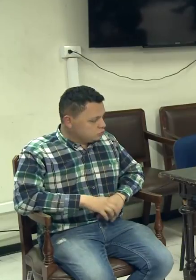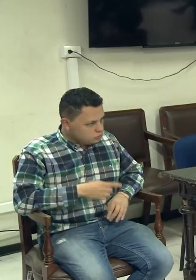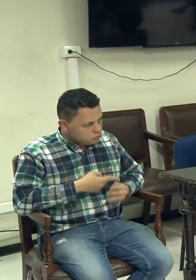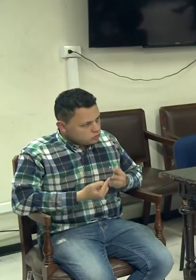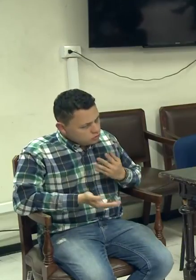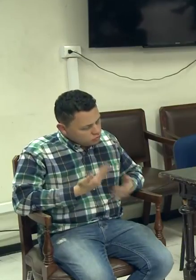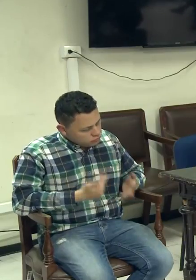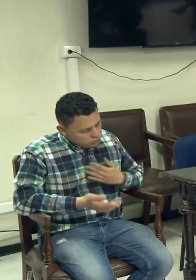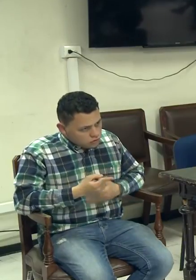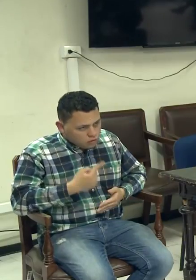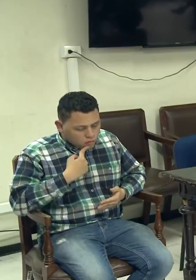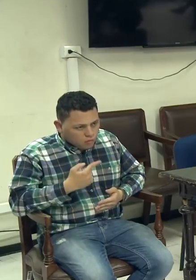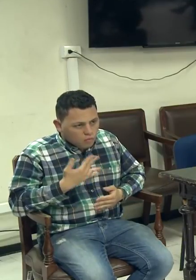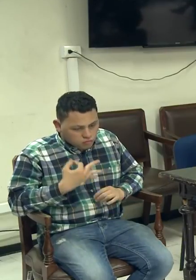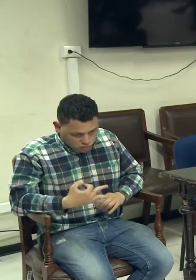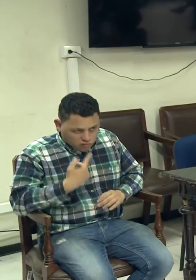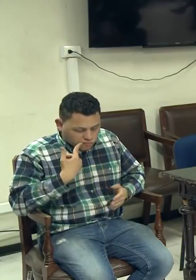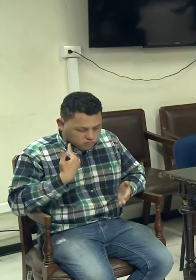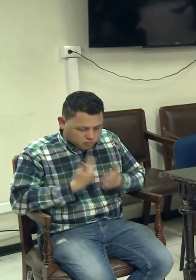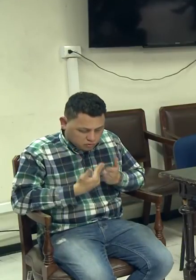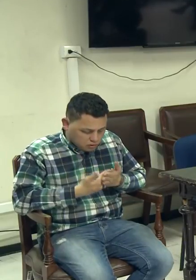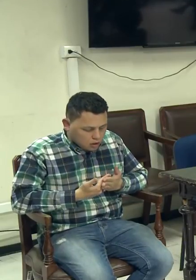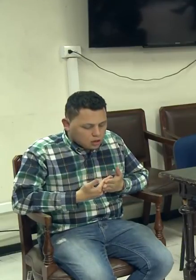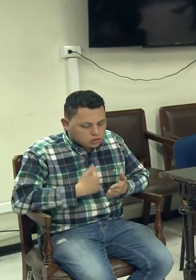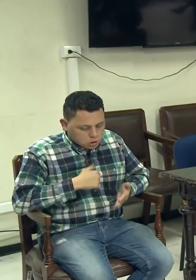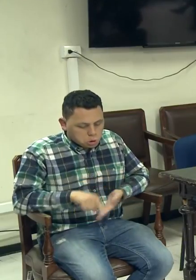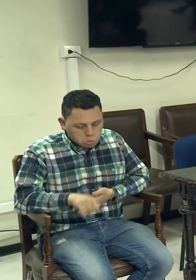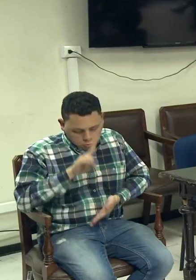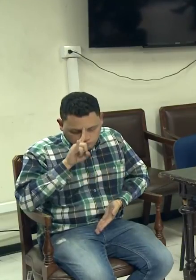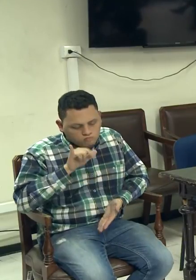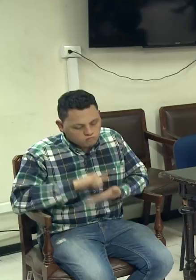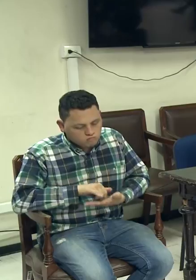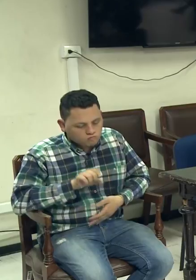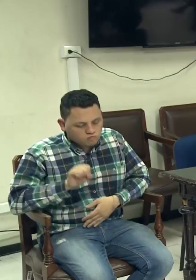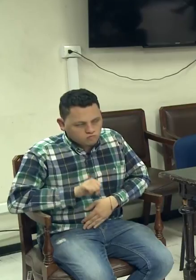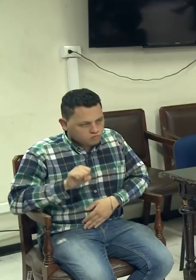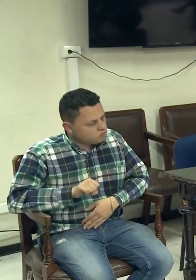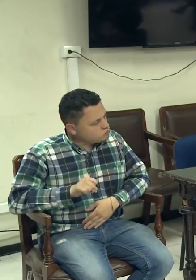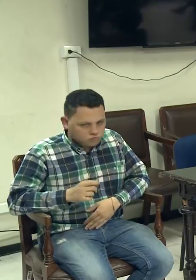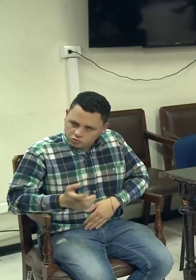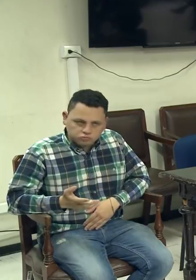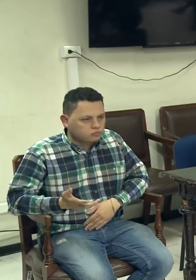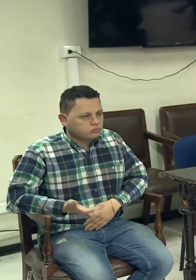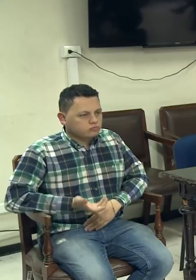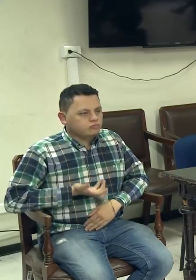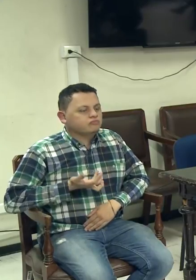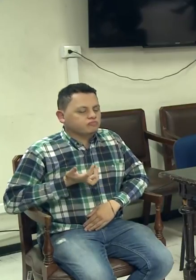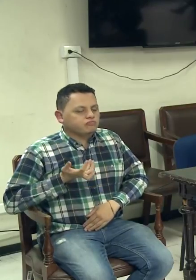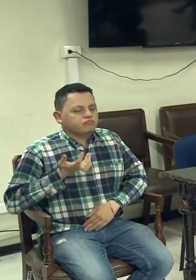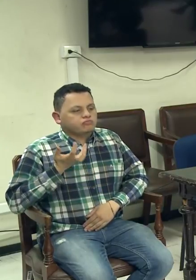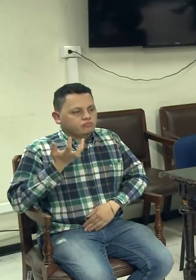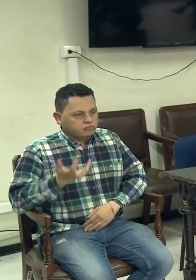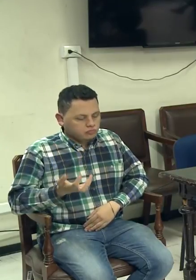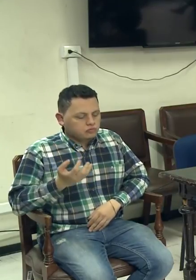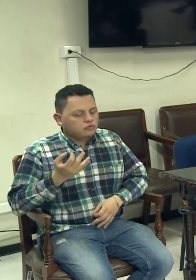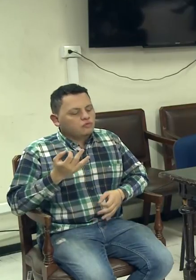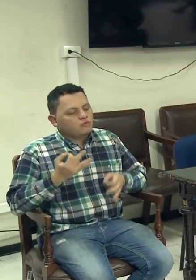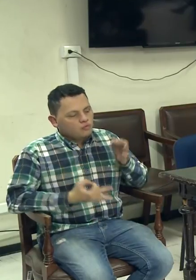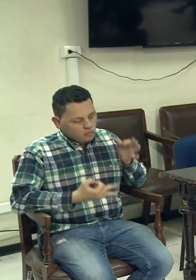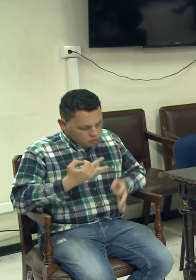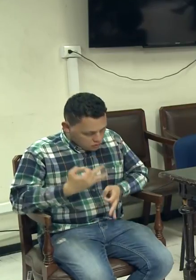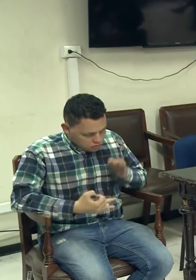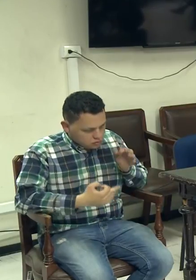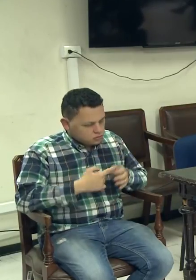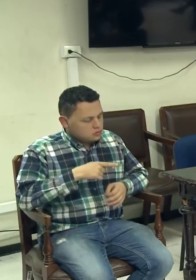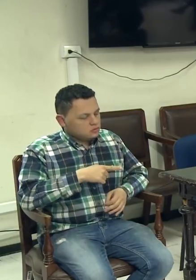revisó todas las pruebas y nos creyó. Y entonces, bueno, finalmente fue a juicio,